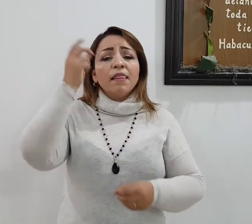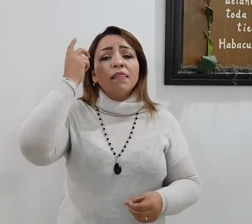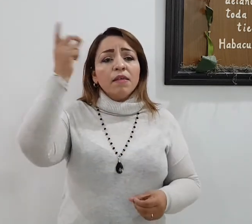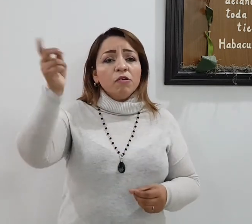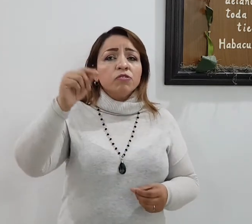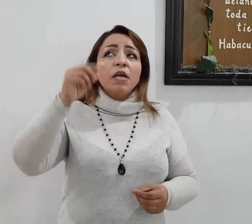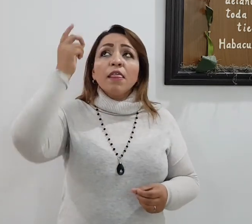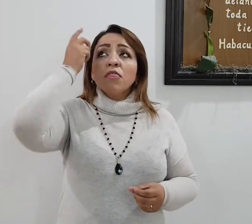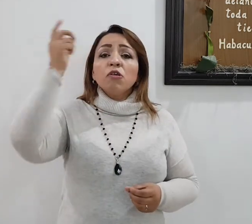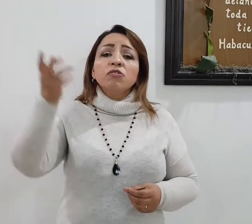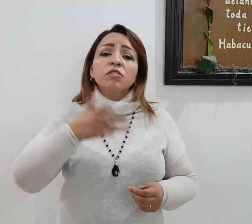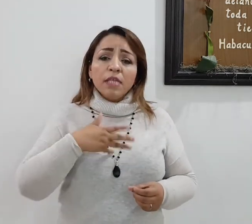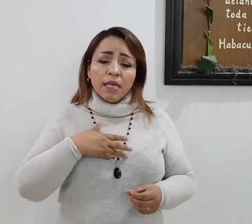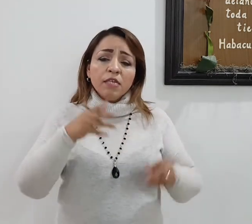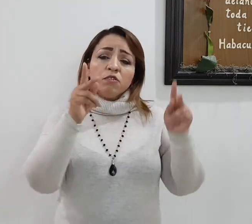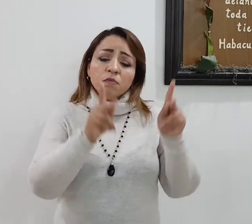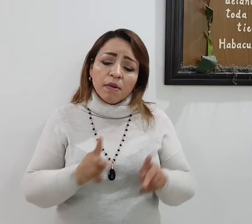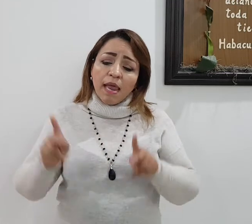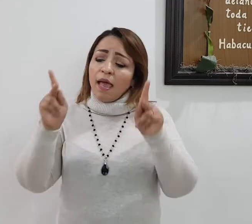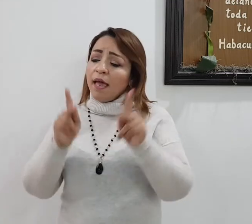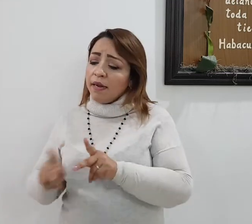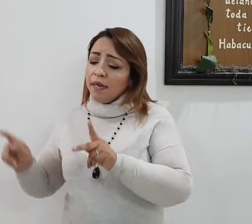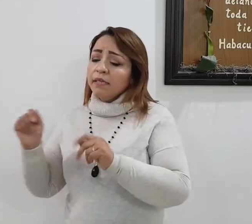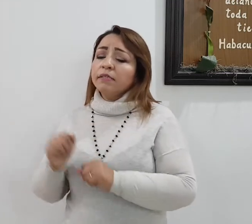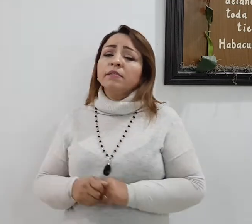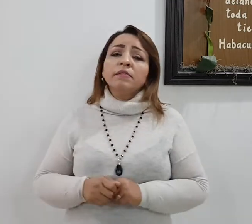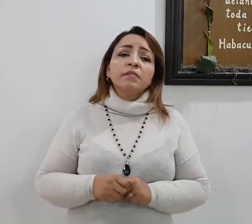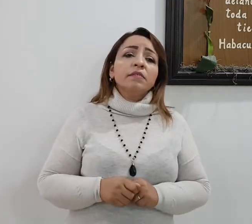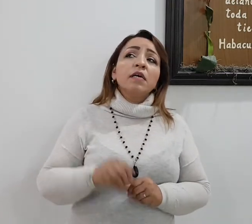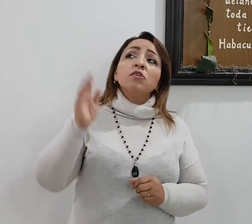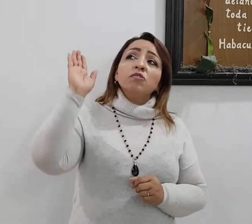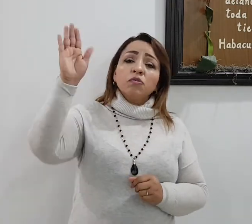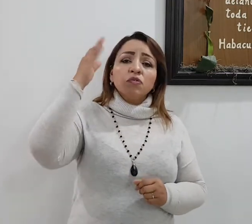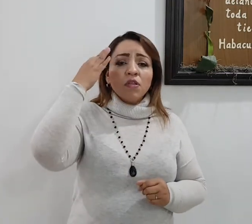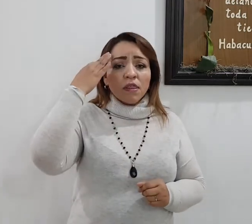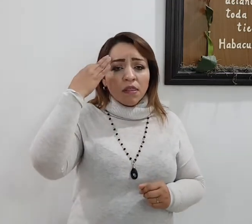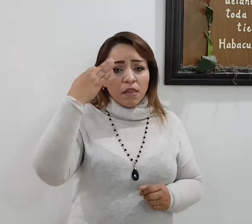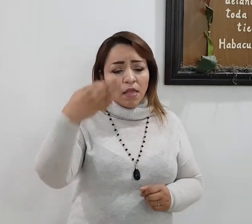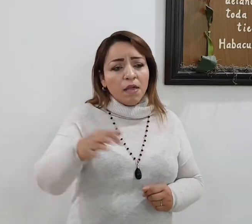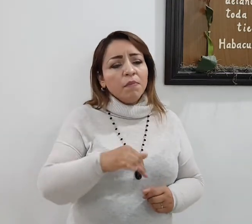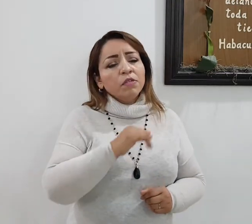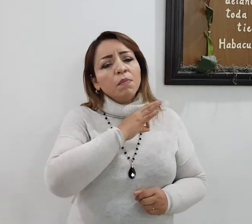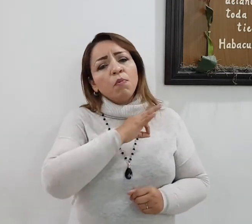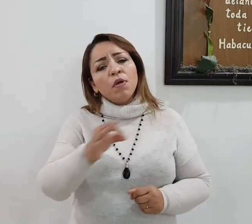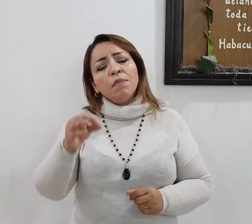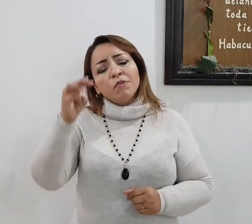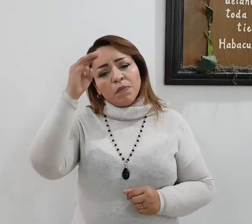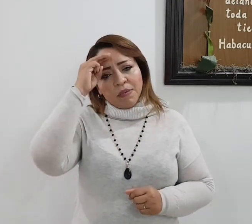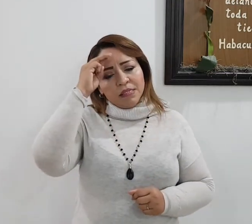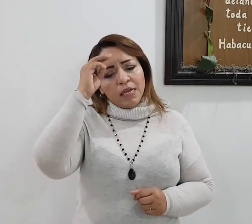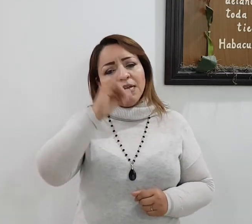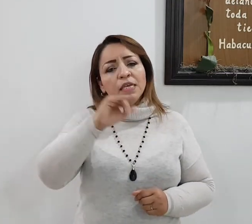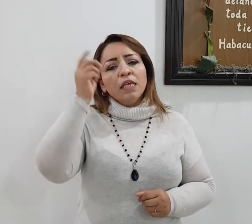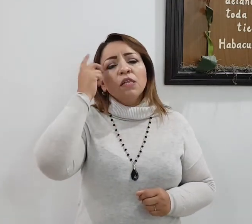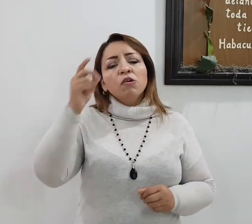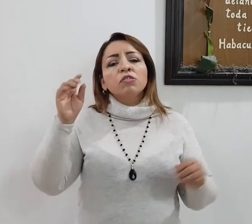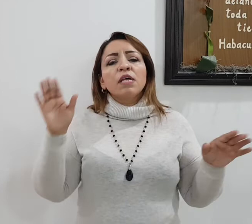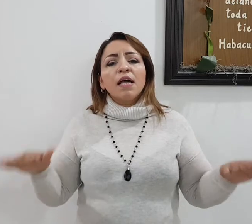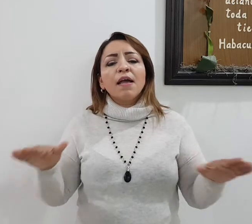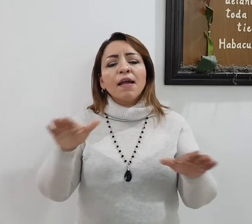sus tiempos. Nosotros podemos pensar y luego Dios cambia las circunstancias, y si Él las cambió,